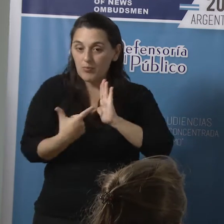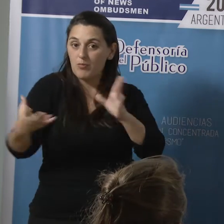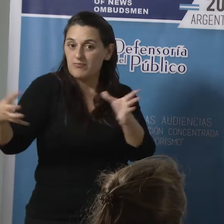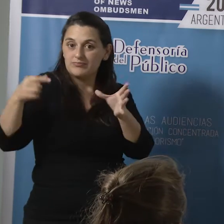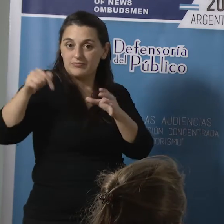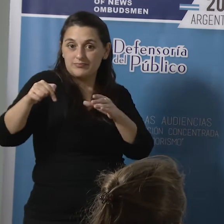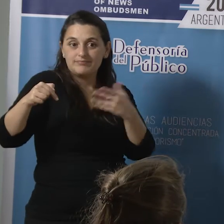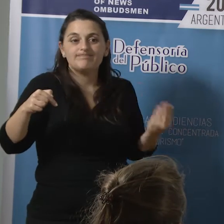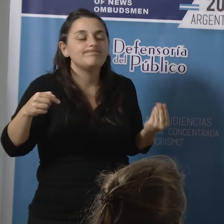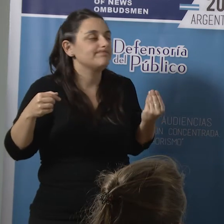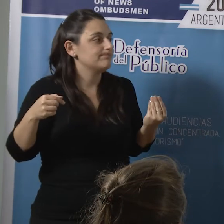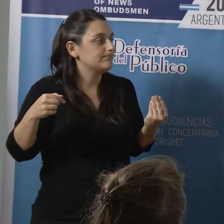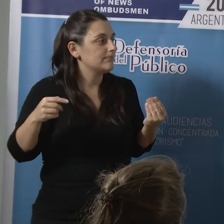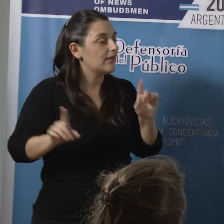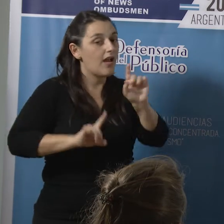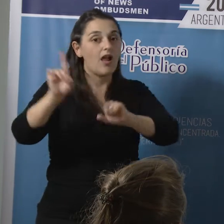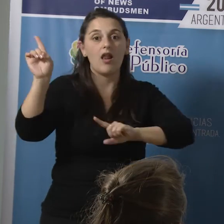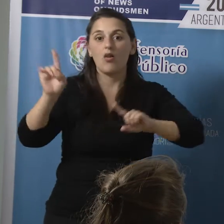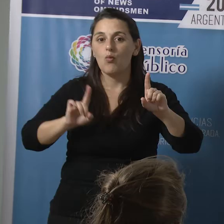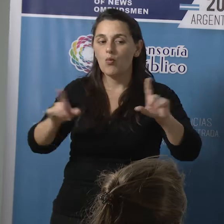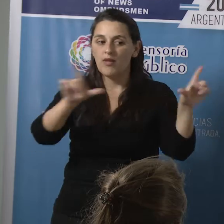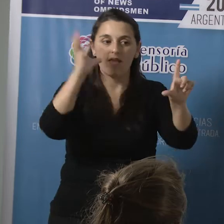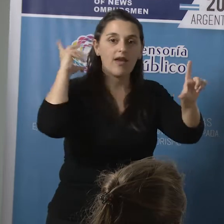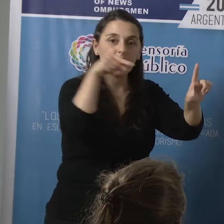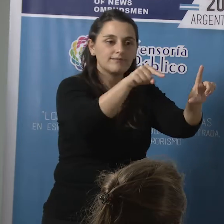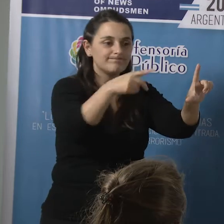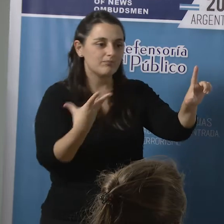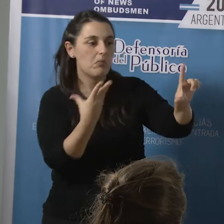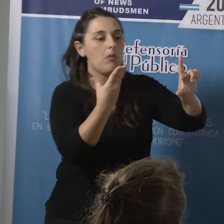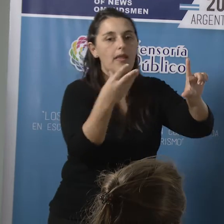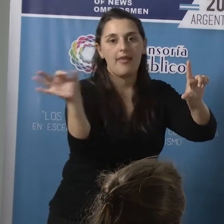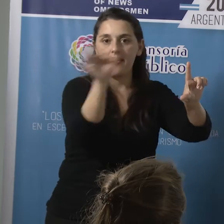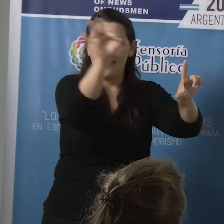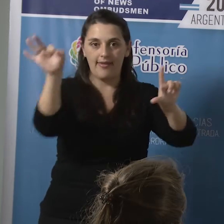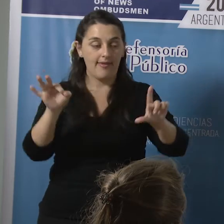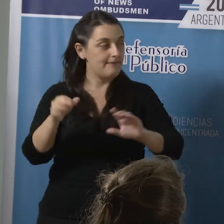hace que esta figura en algunos canales sea casi inexistente.